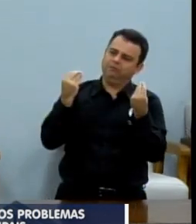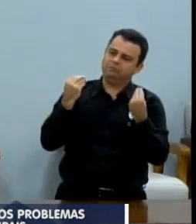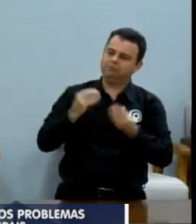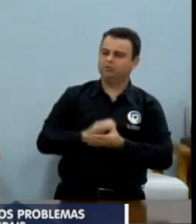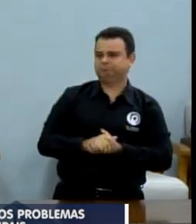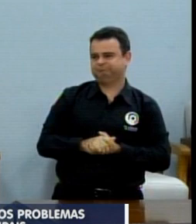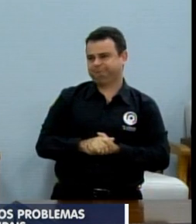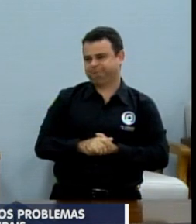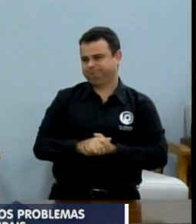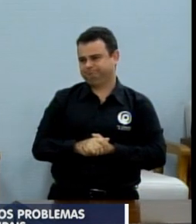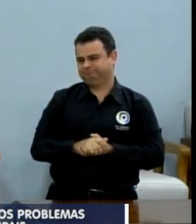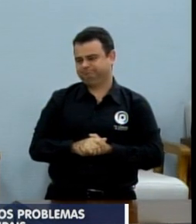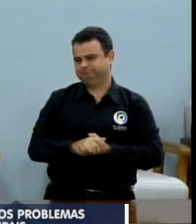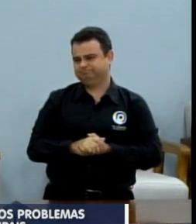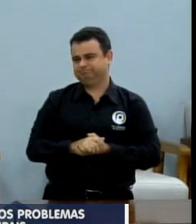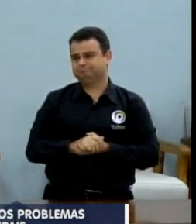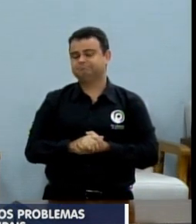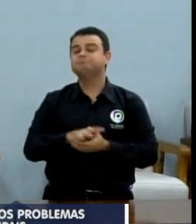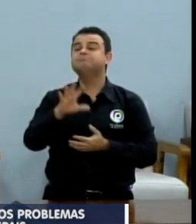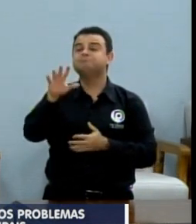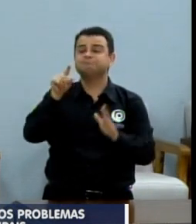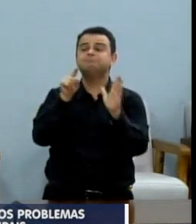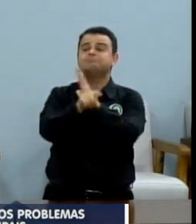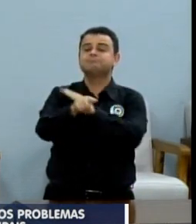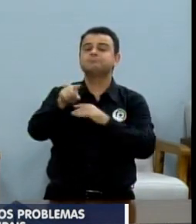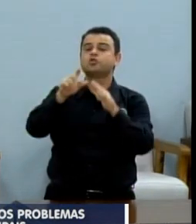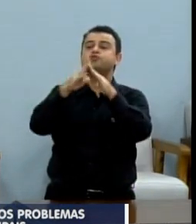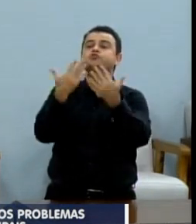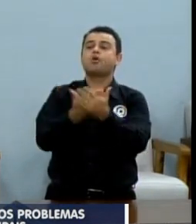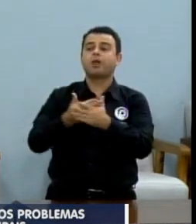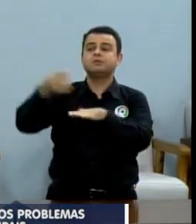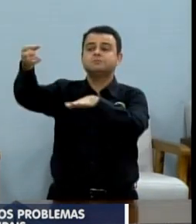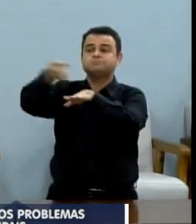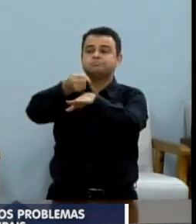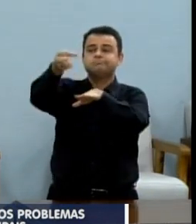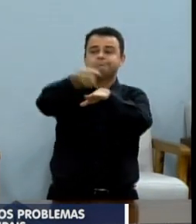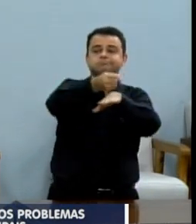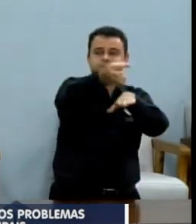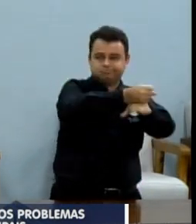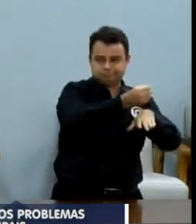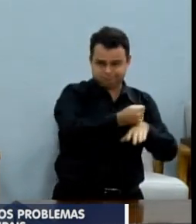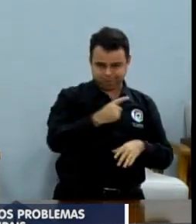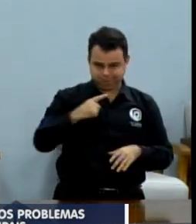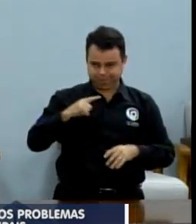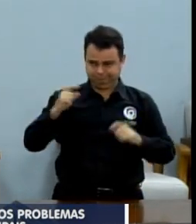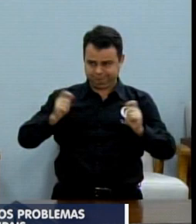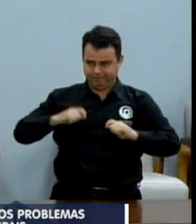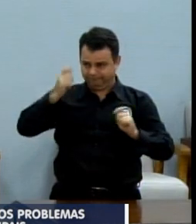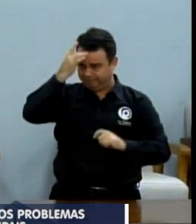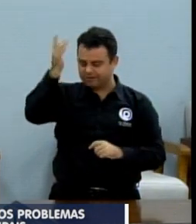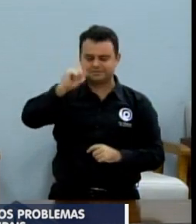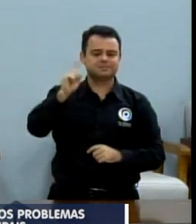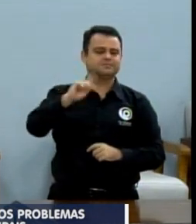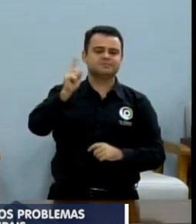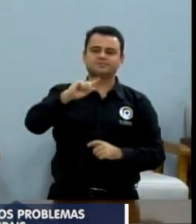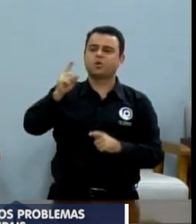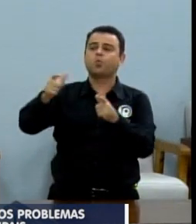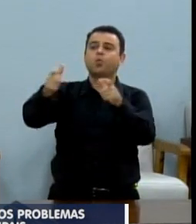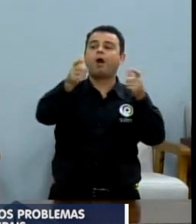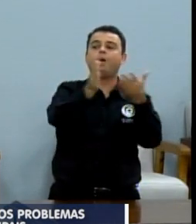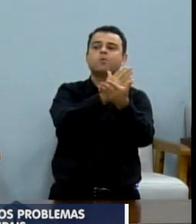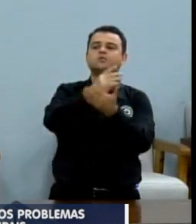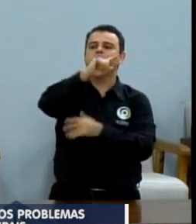vamos analisar como que tá o transporte escolar eles cortaram dificultaram diminuir o transporte